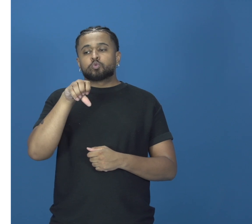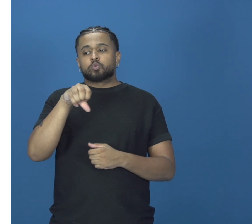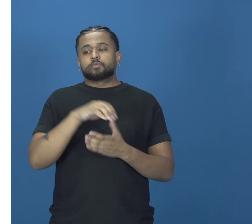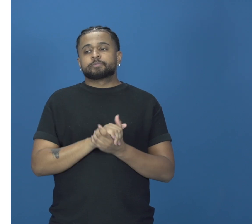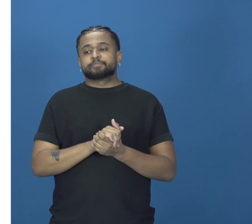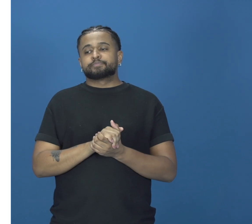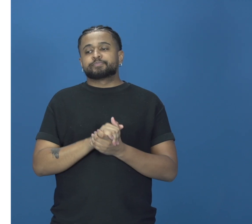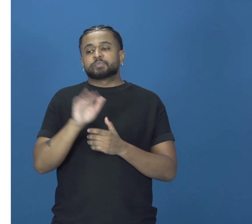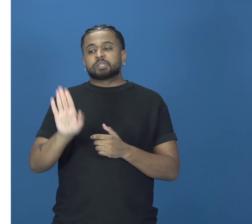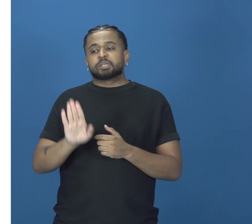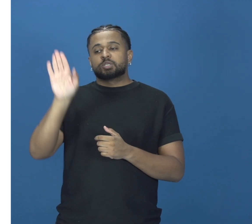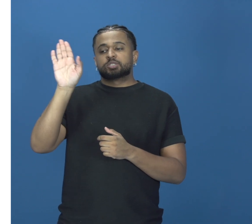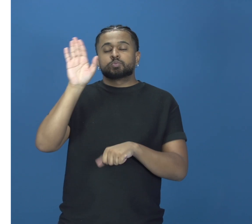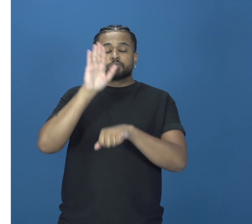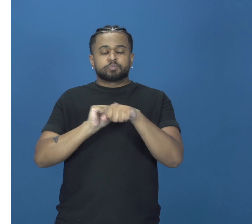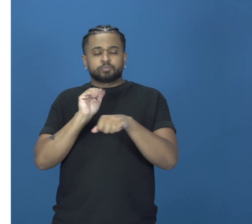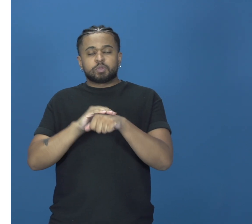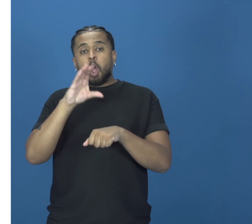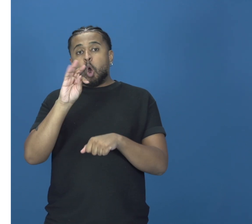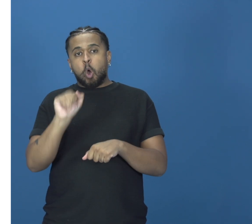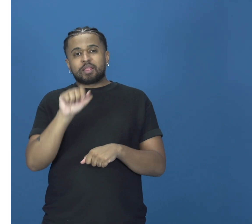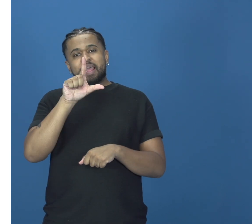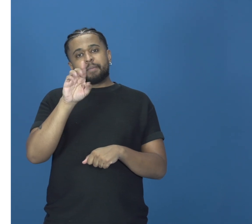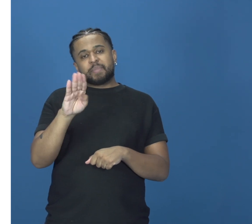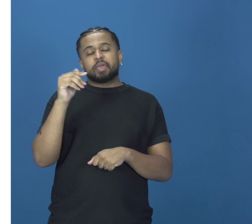8.3.2.9. Os candidatos convocados na cota